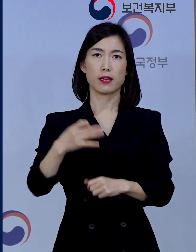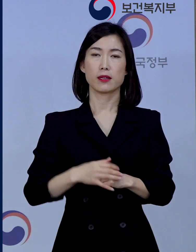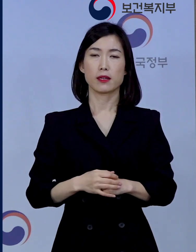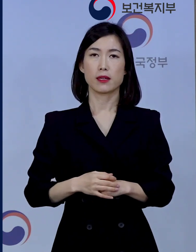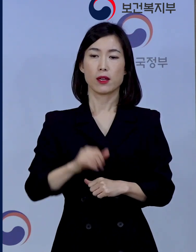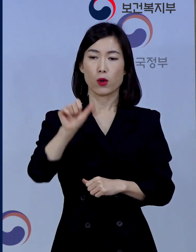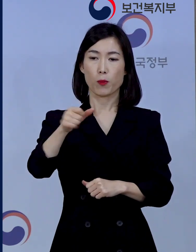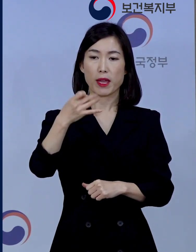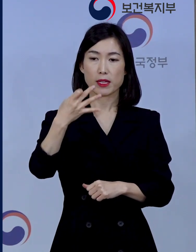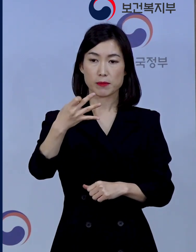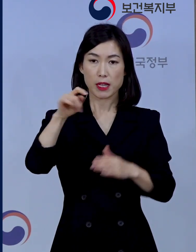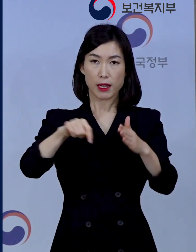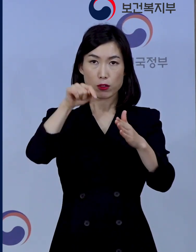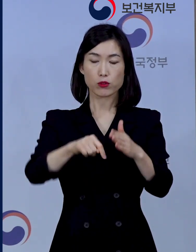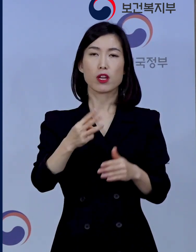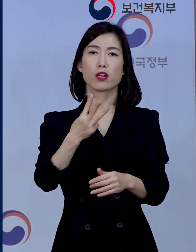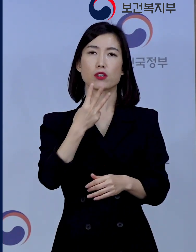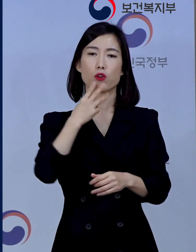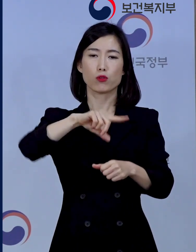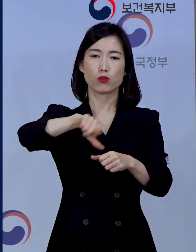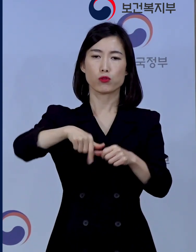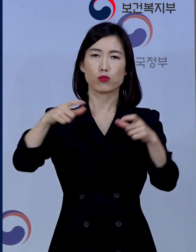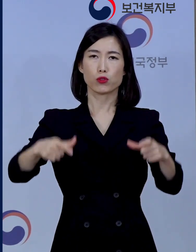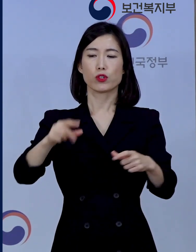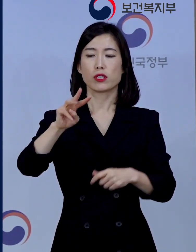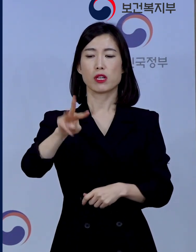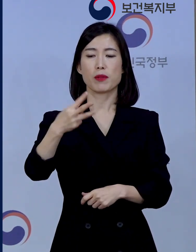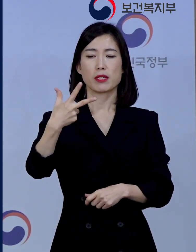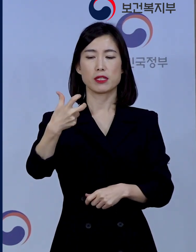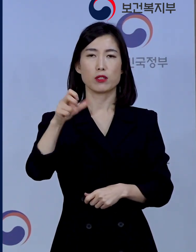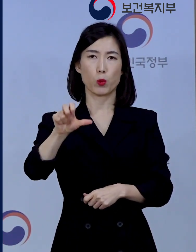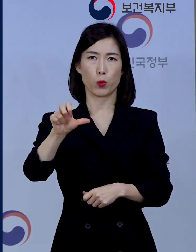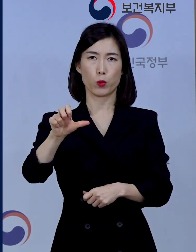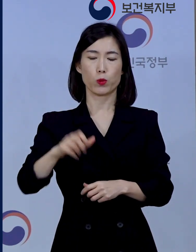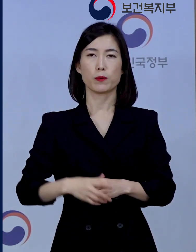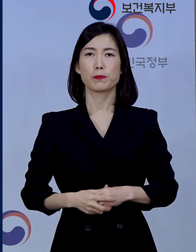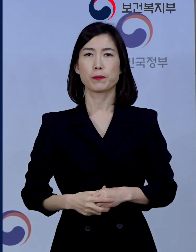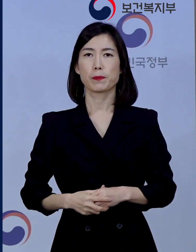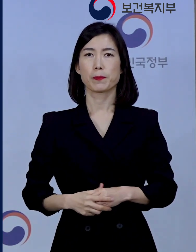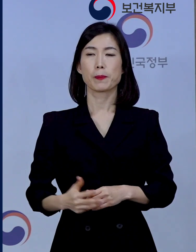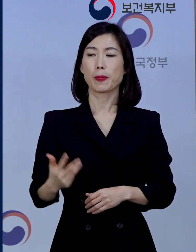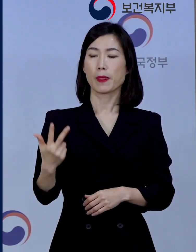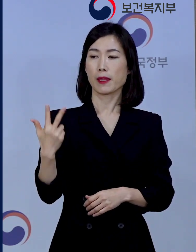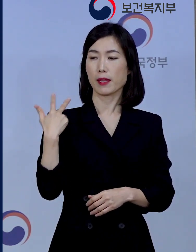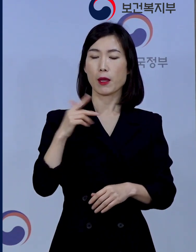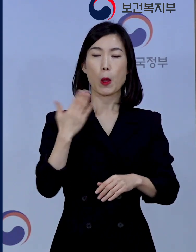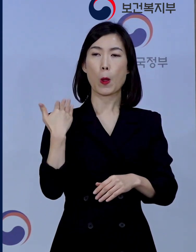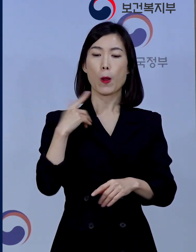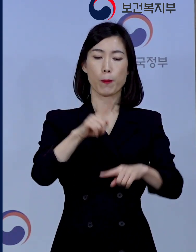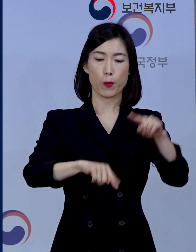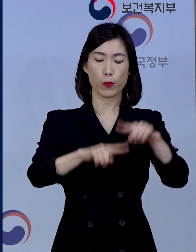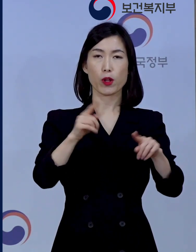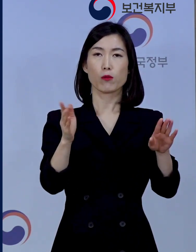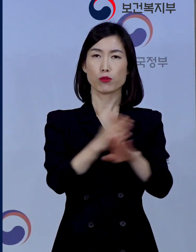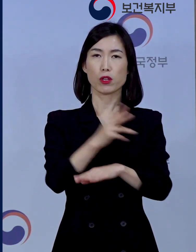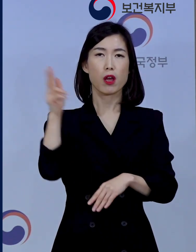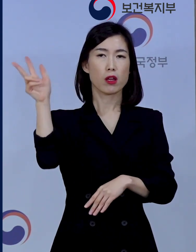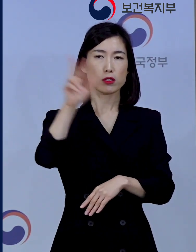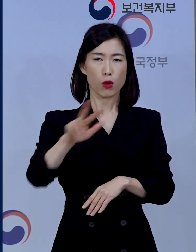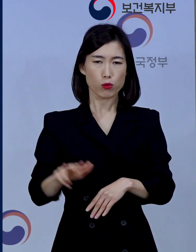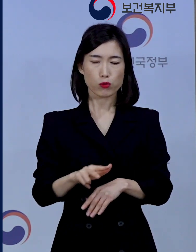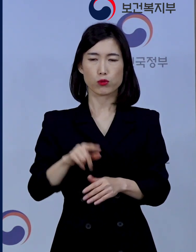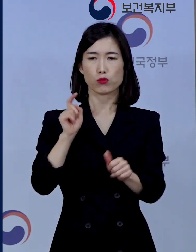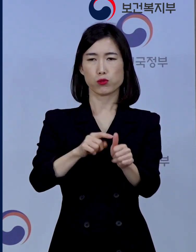514명이며 이 가운데 수도권은 375명입니다. 지난 목요일부터